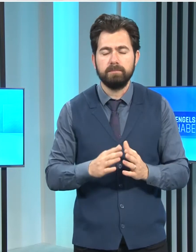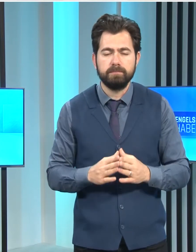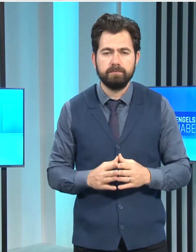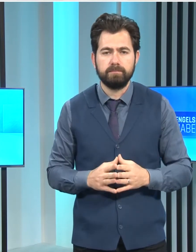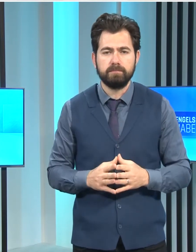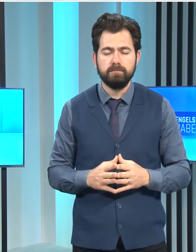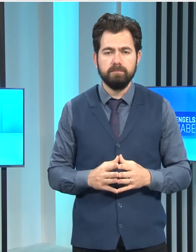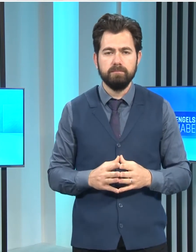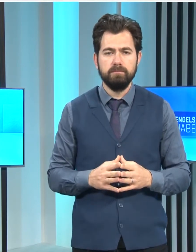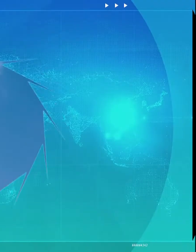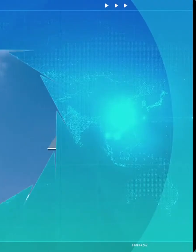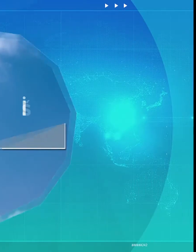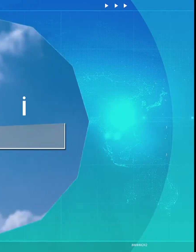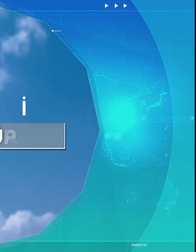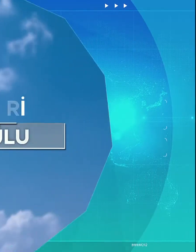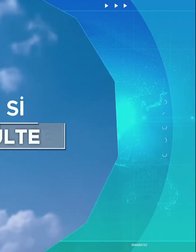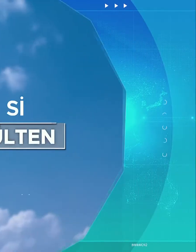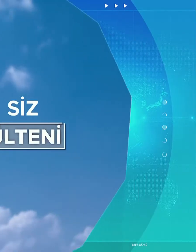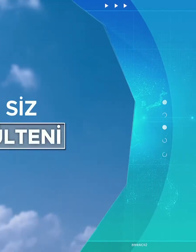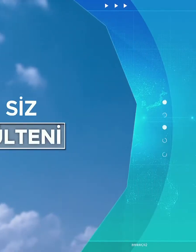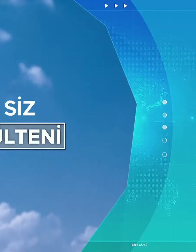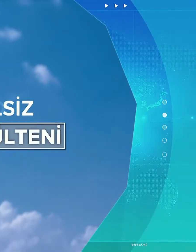altını çizdi.